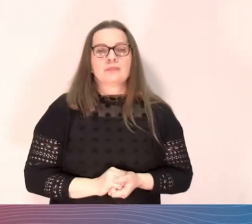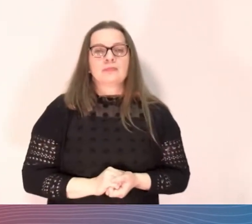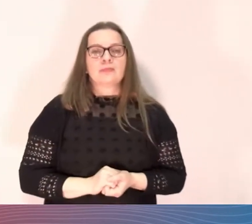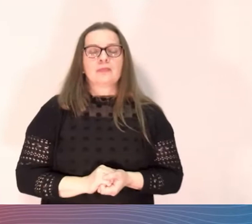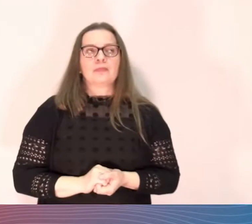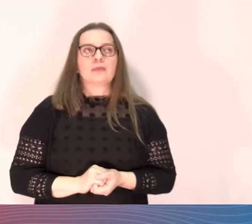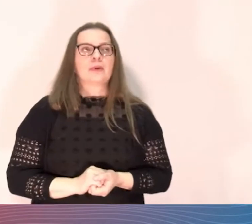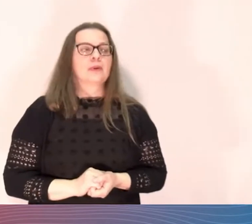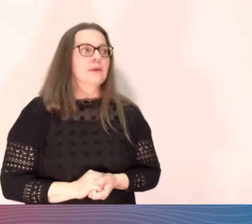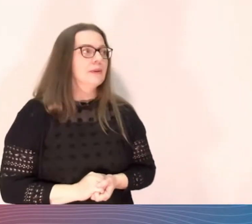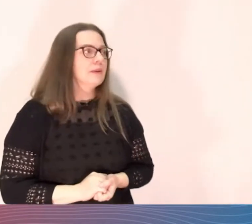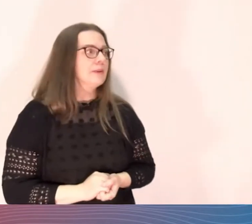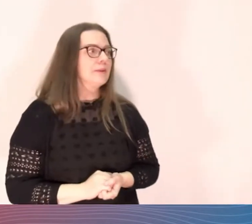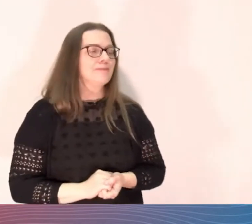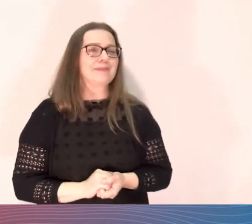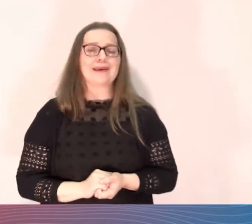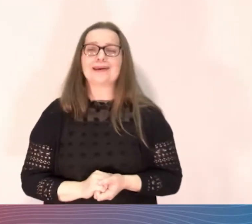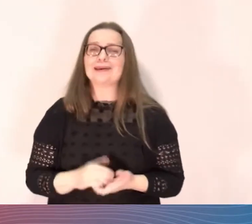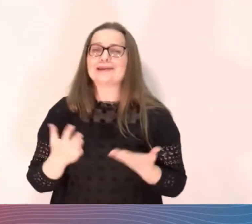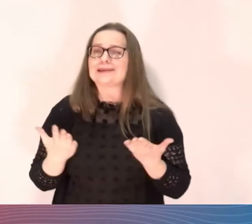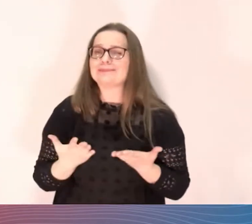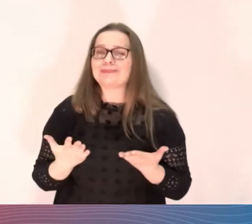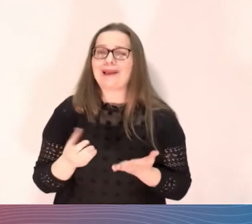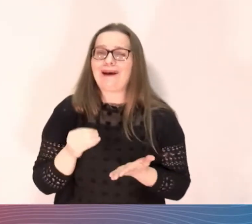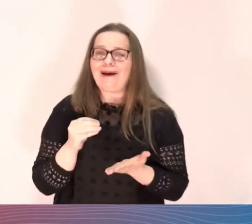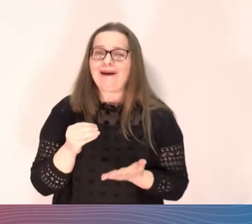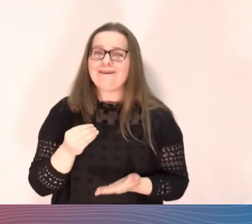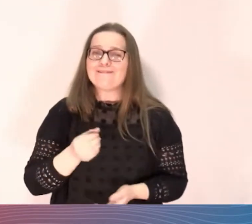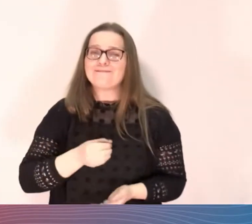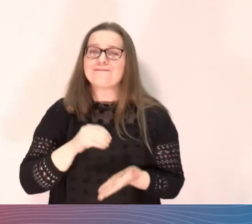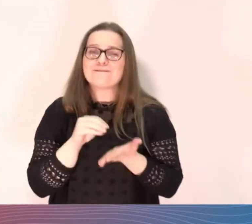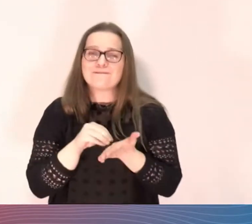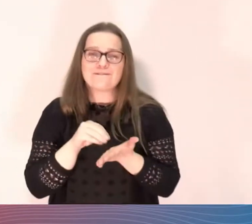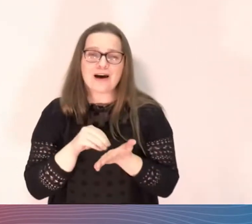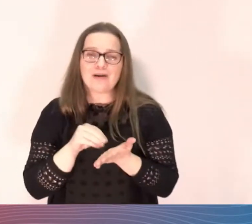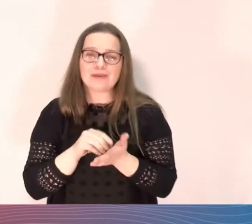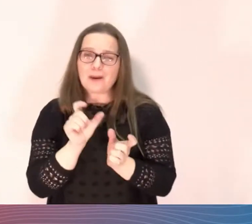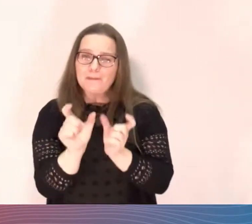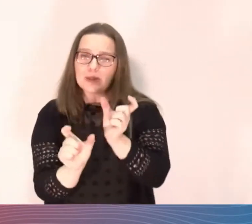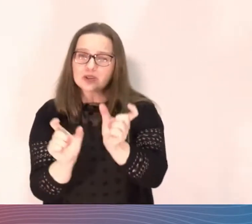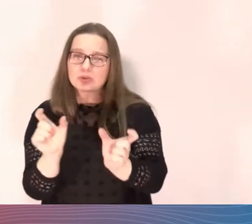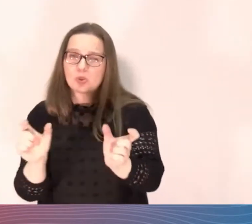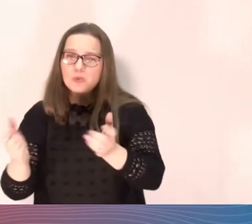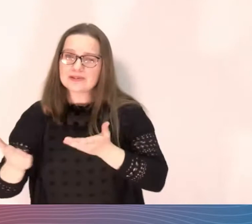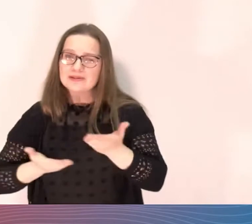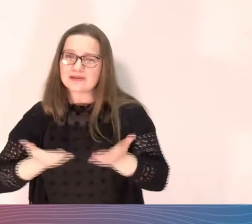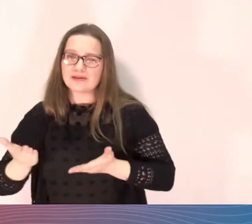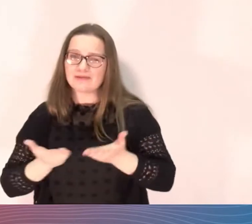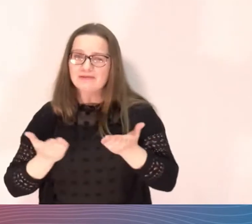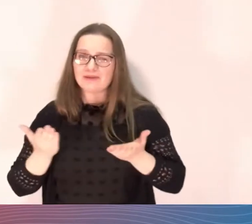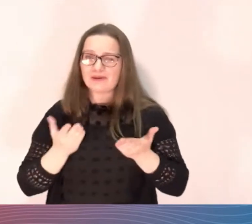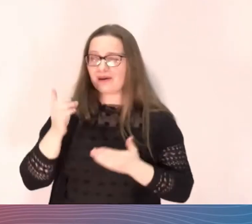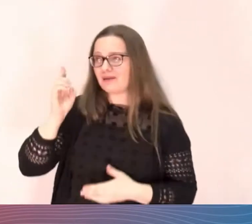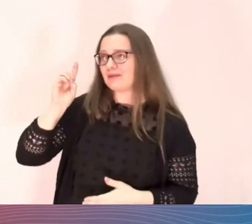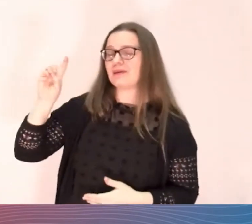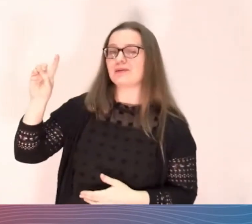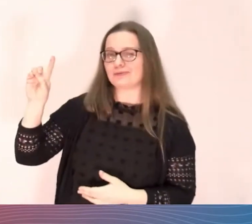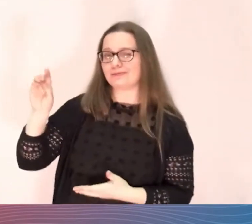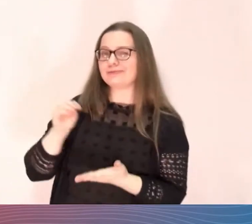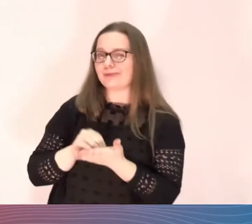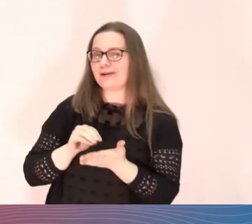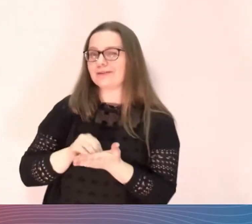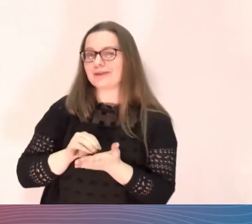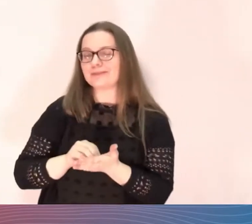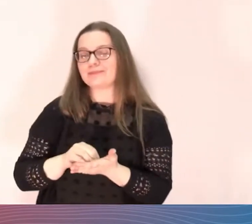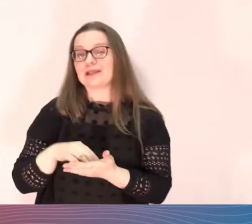é grande, mas poucos trabalhadores. E aí ele finalmente foi para